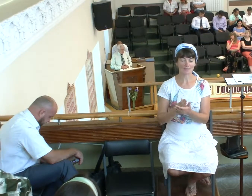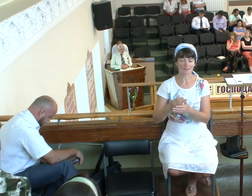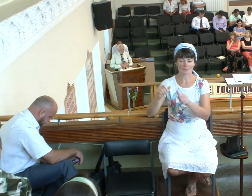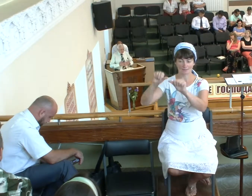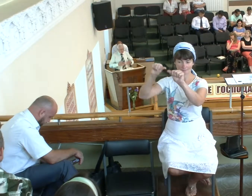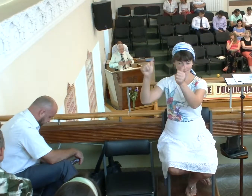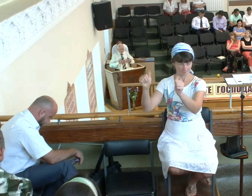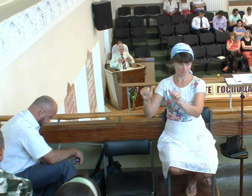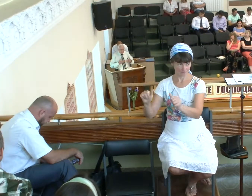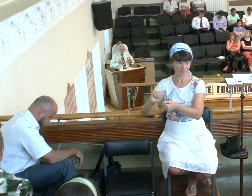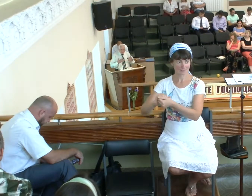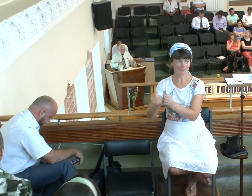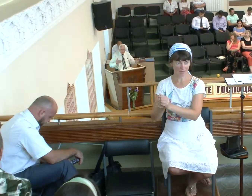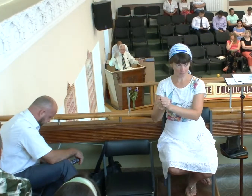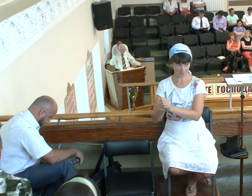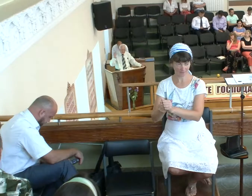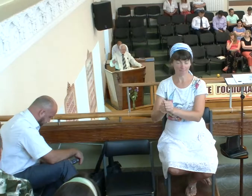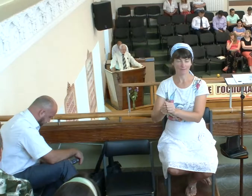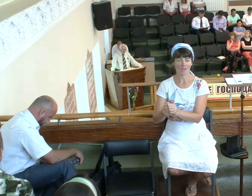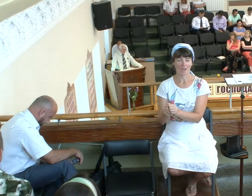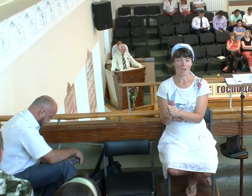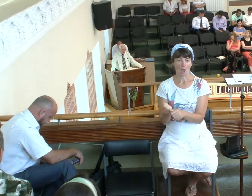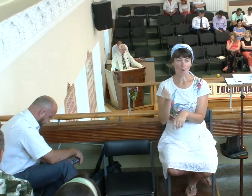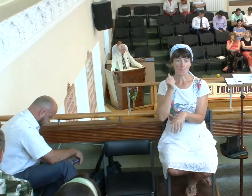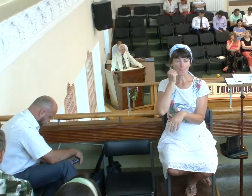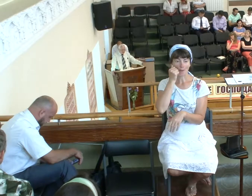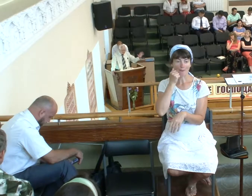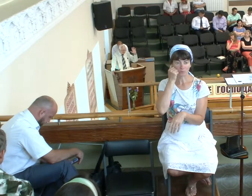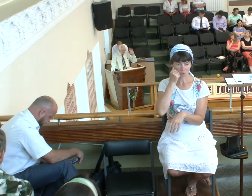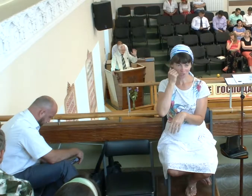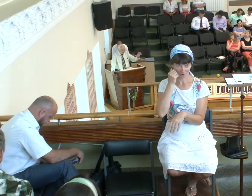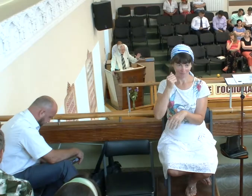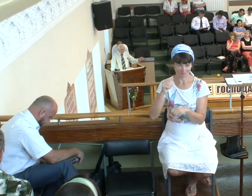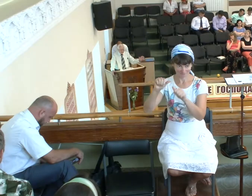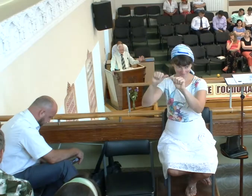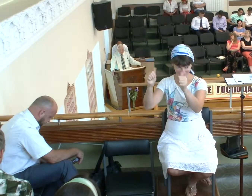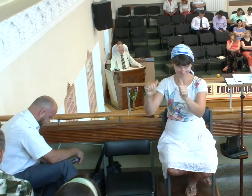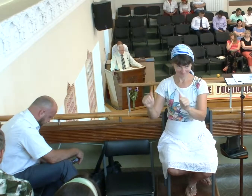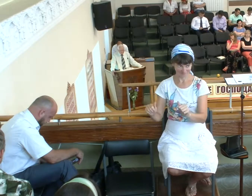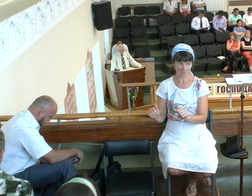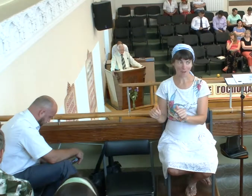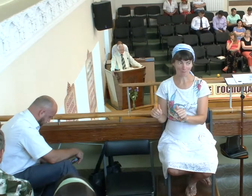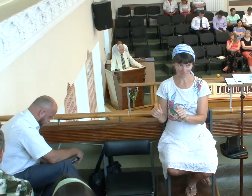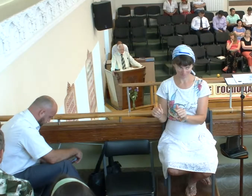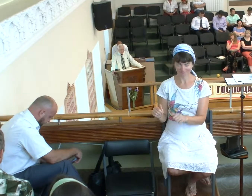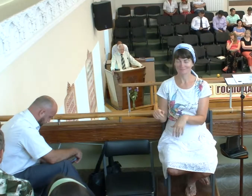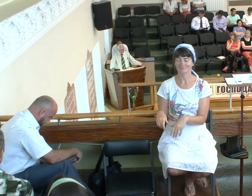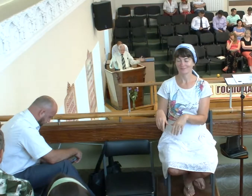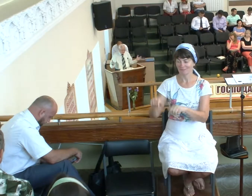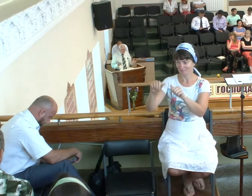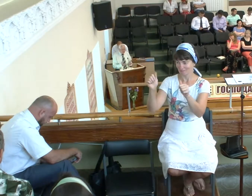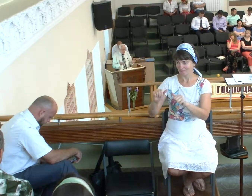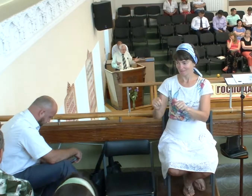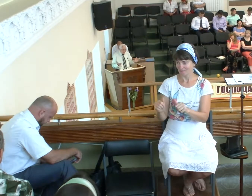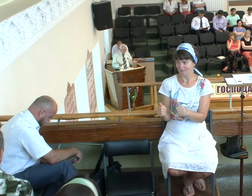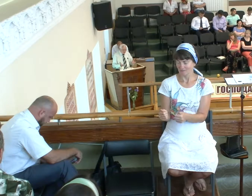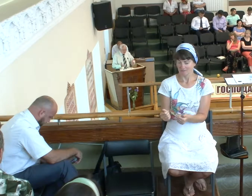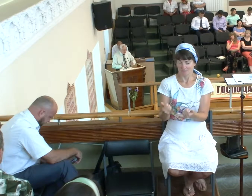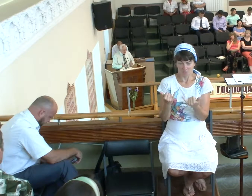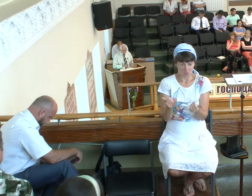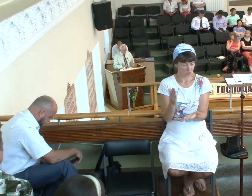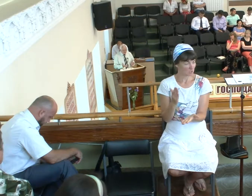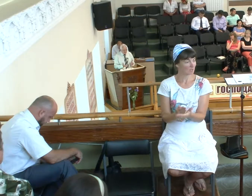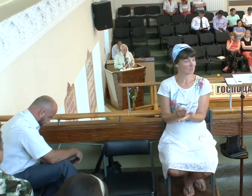идол, которые делали в 11 еще веке. Они так и сохраняются, так и стоят они, потому что они